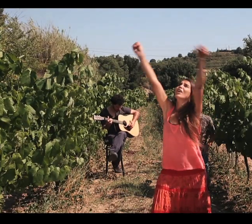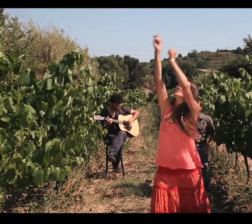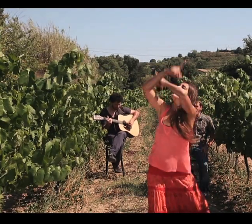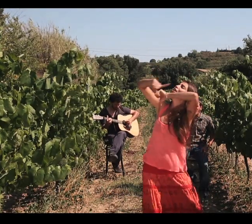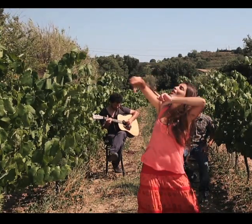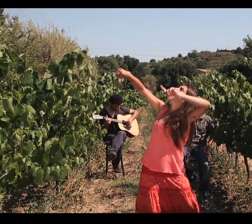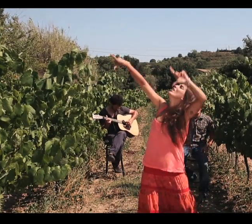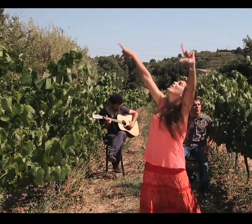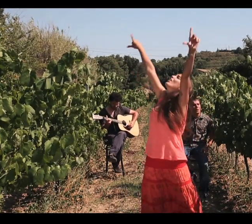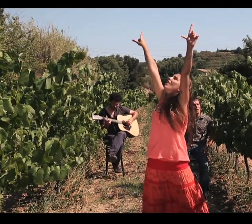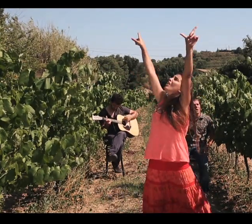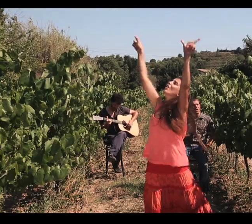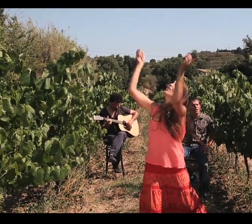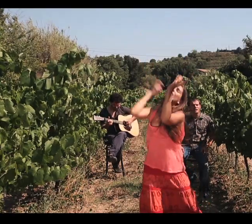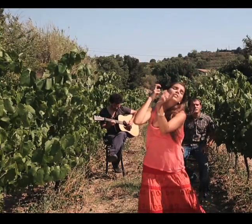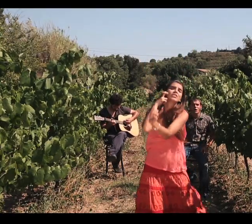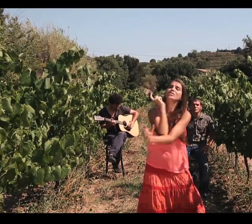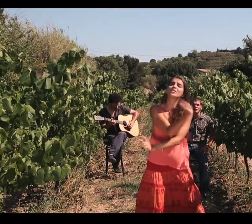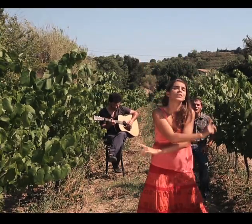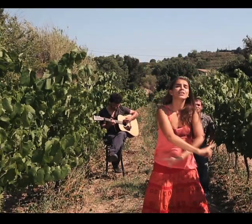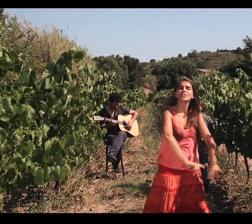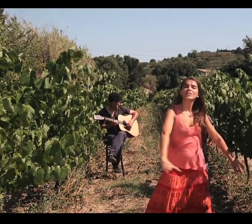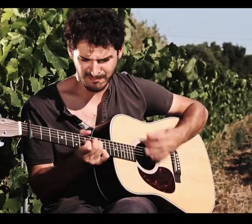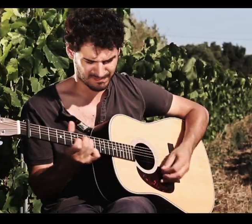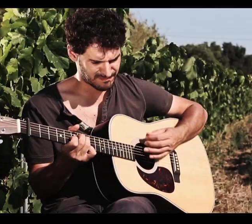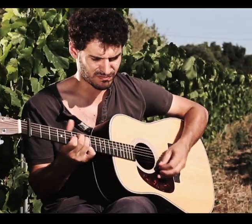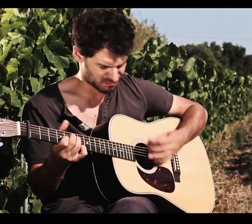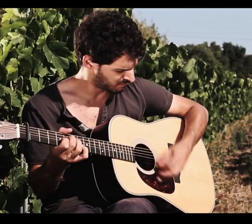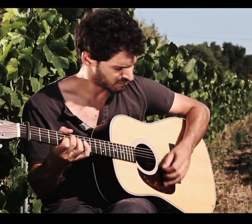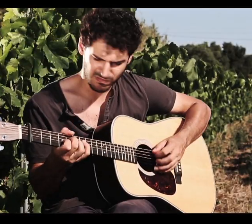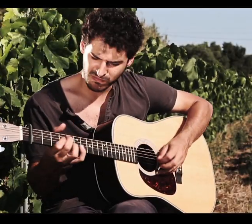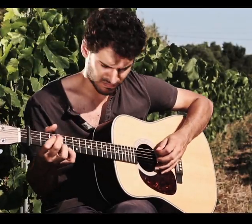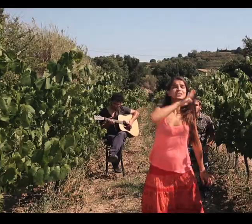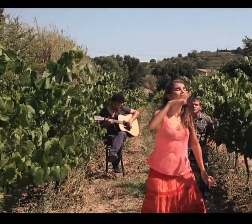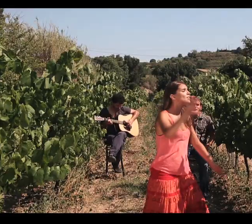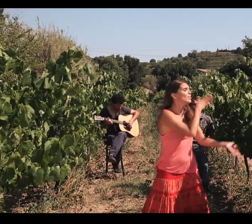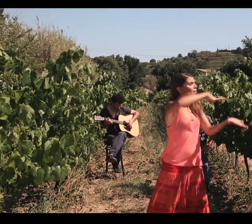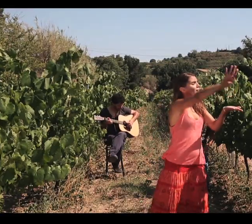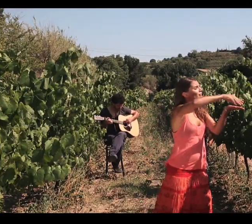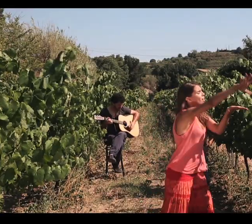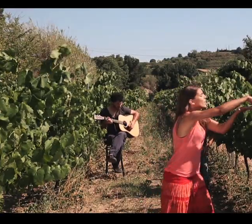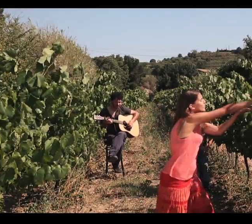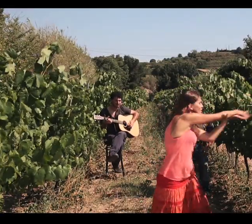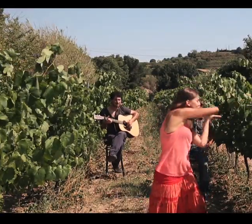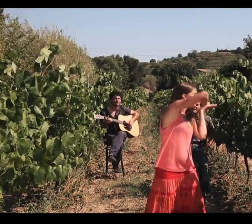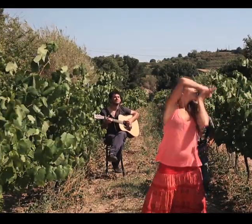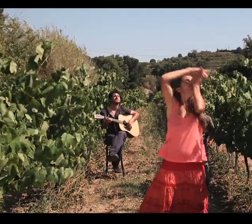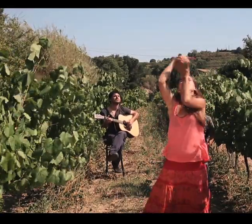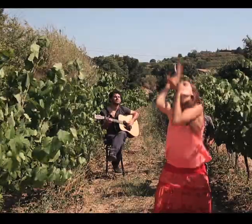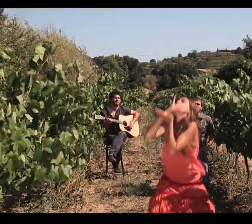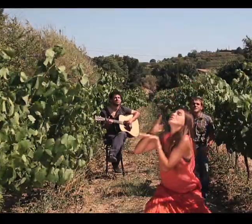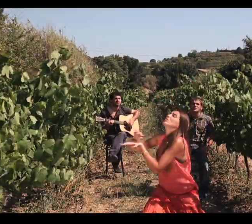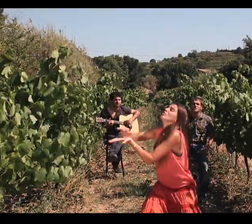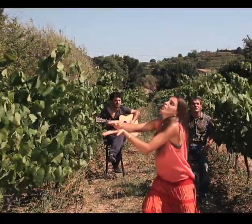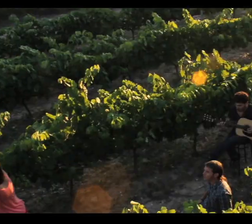No em fan por els somnis, ni és per moda que